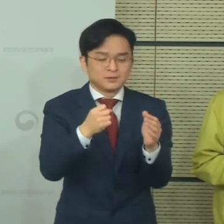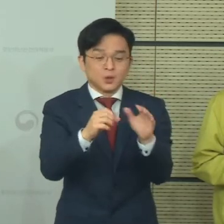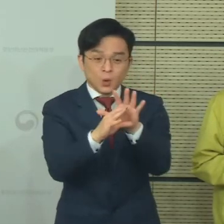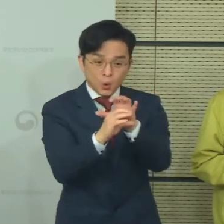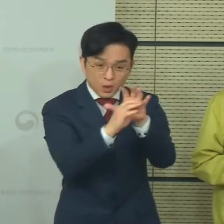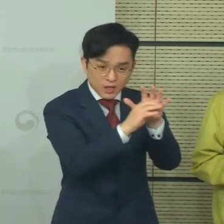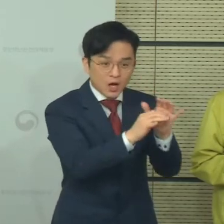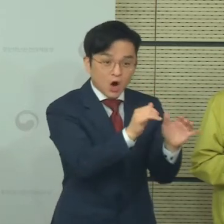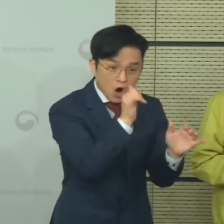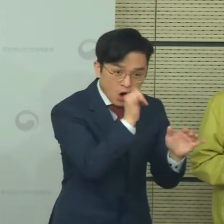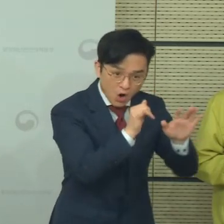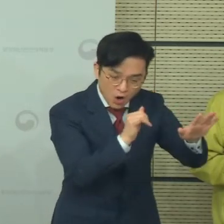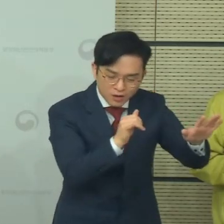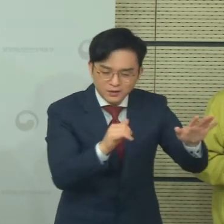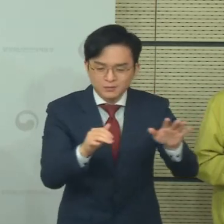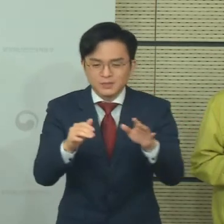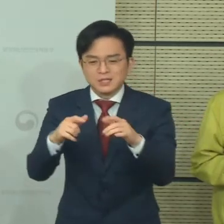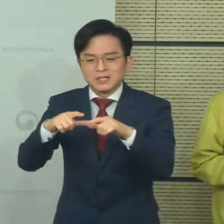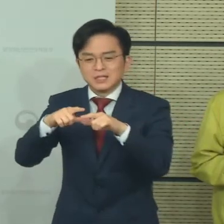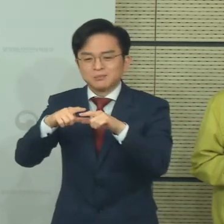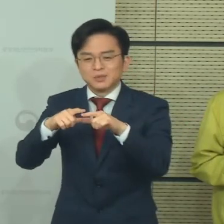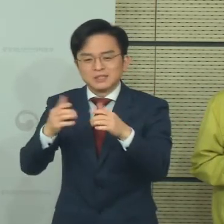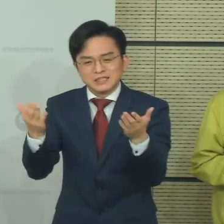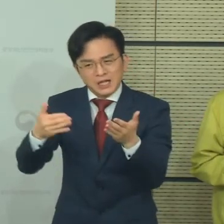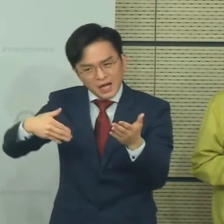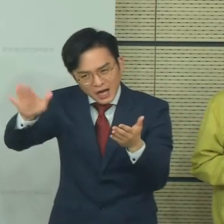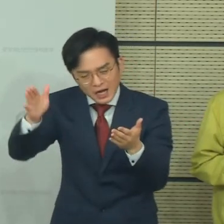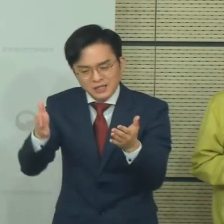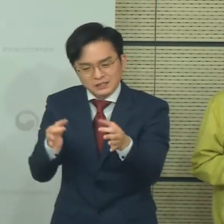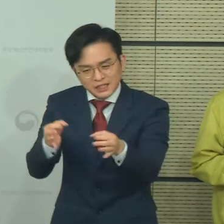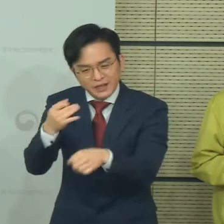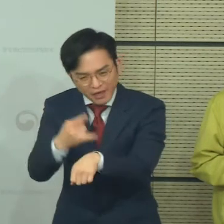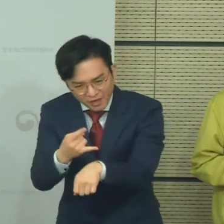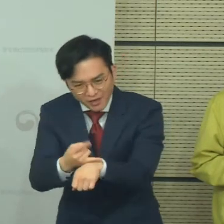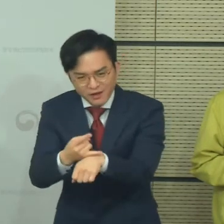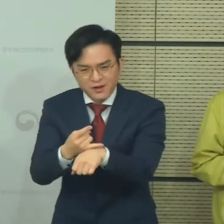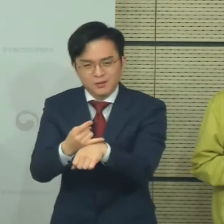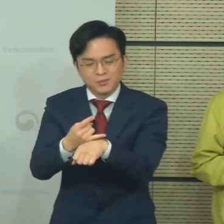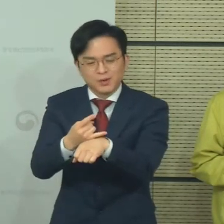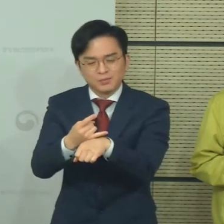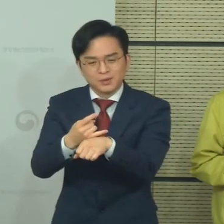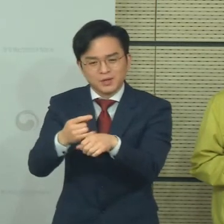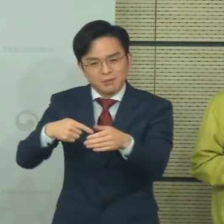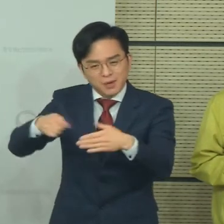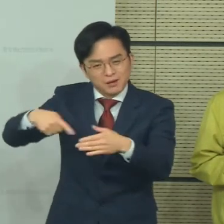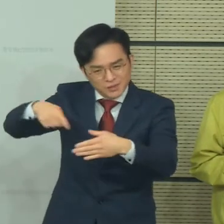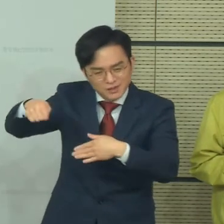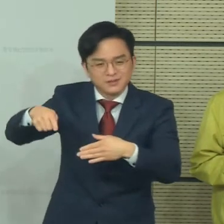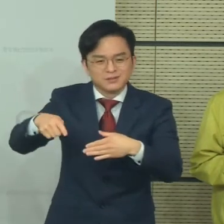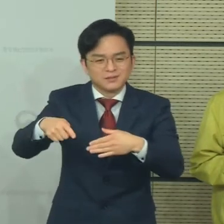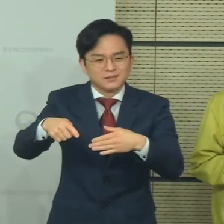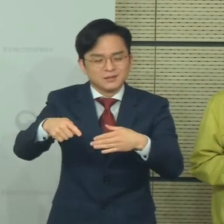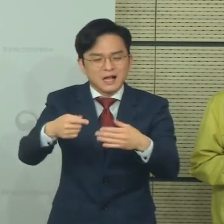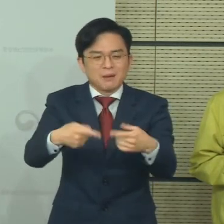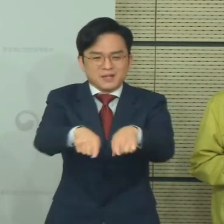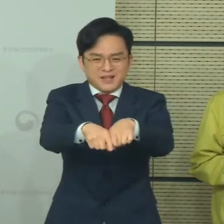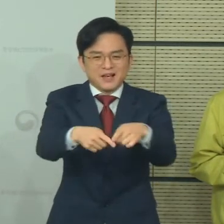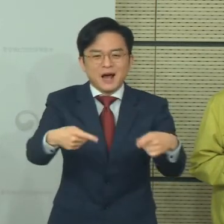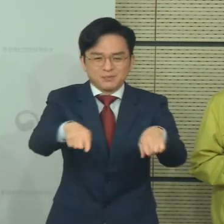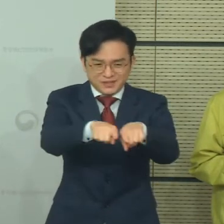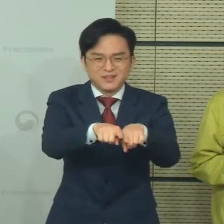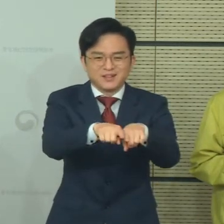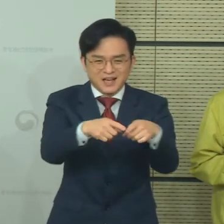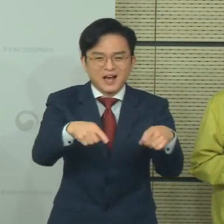호흡기 증상이 있는 직원분들이 출근을 안 하시거나 아니면은 출근을 했다 하더라도 즉시 조퇴를 하셔서 집에서